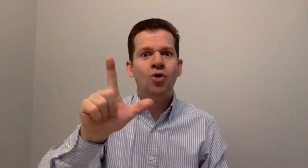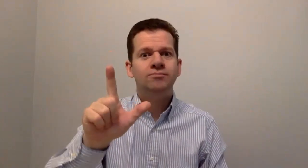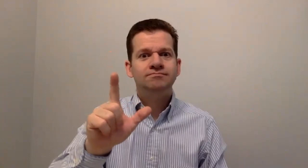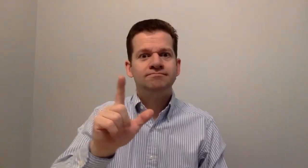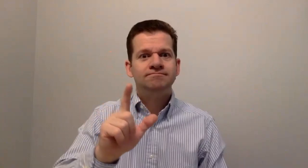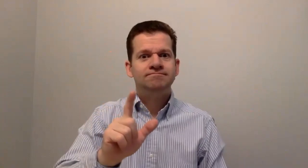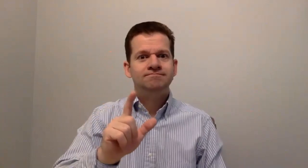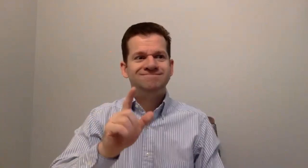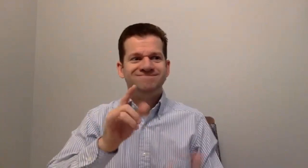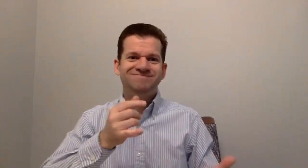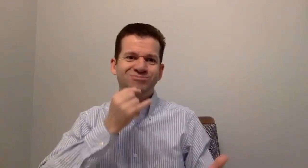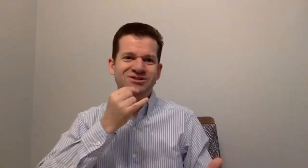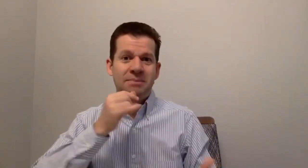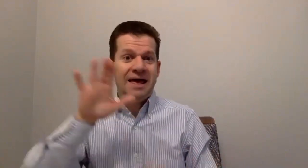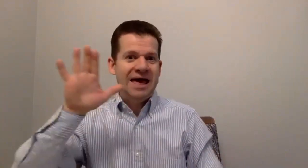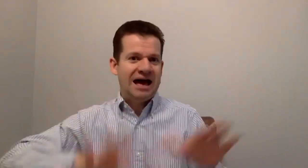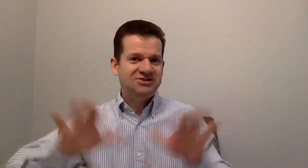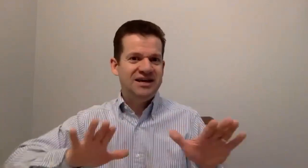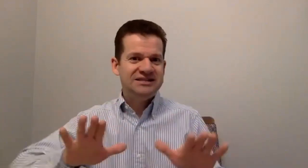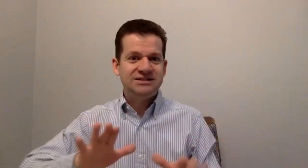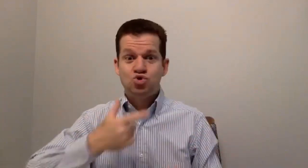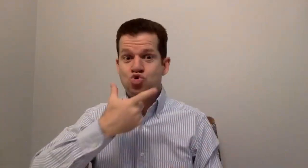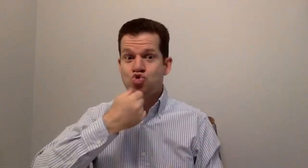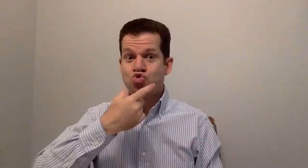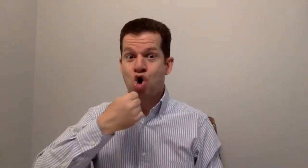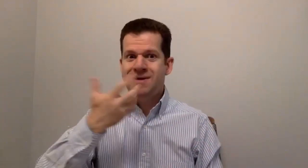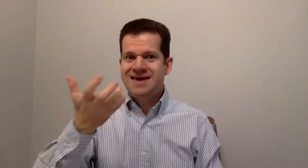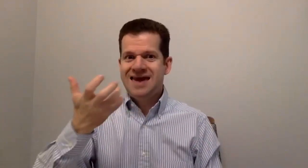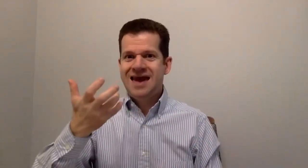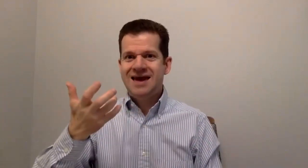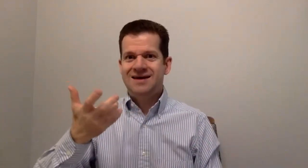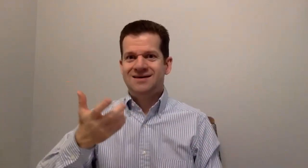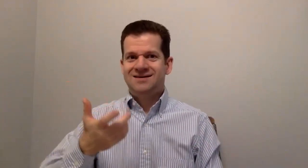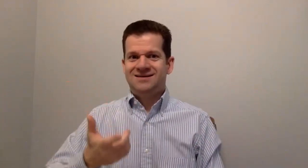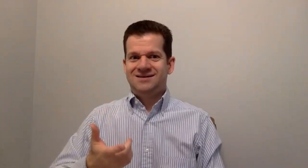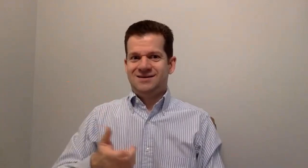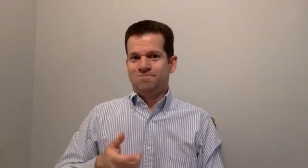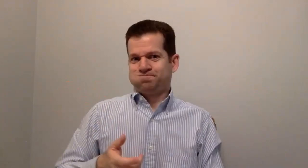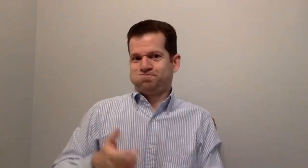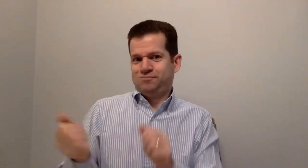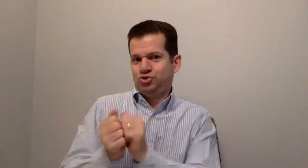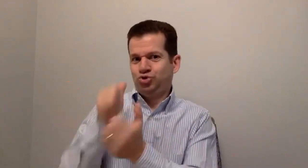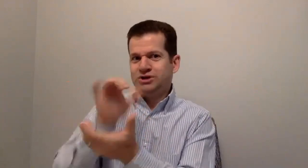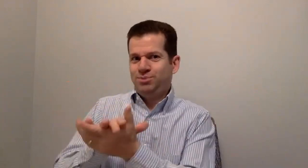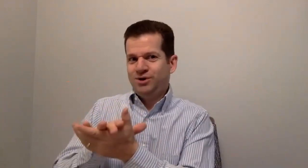sensual. Por exemplo, às vezes o homem quer, junto com a